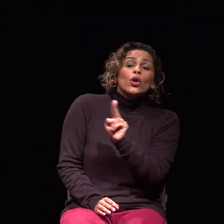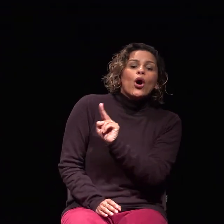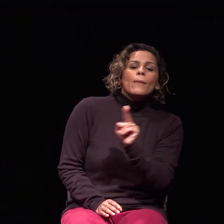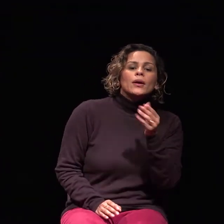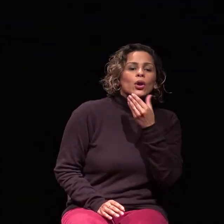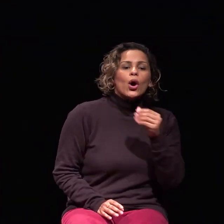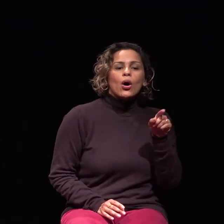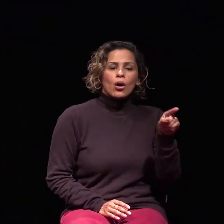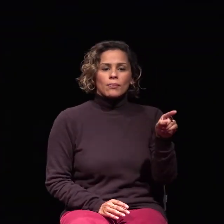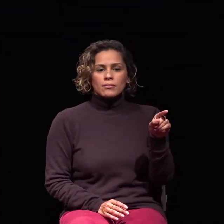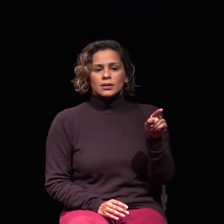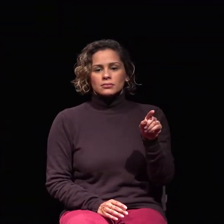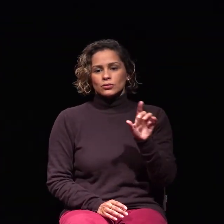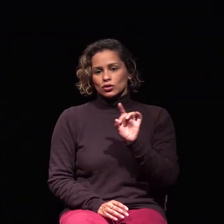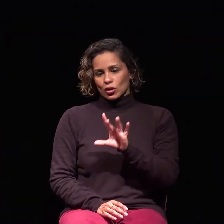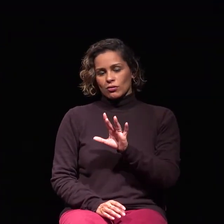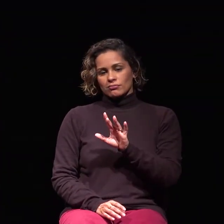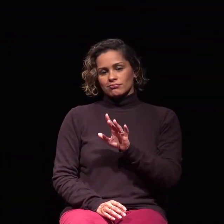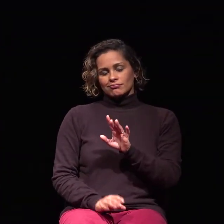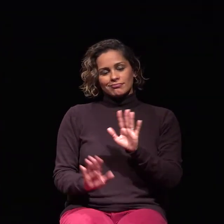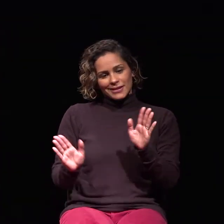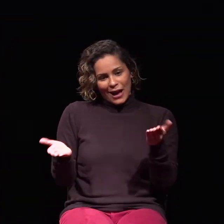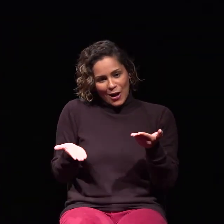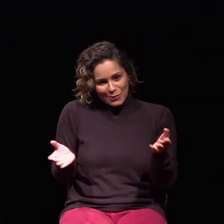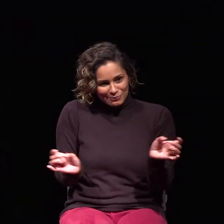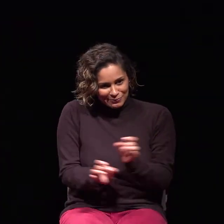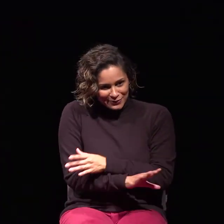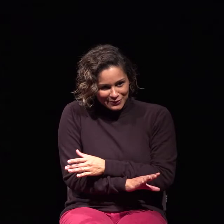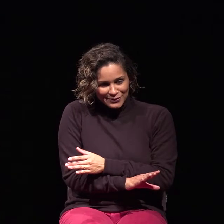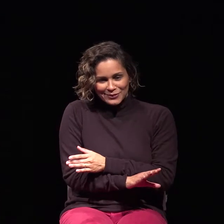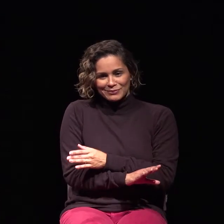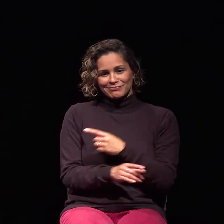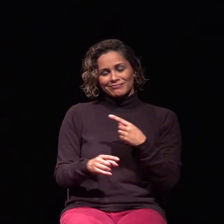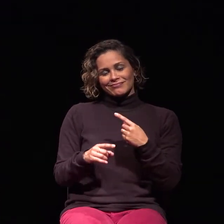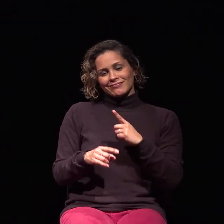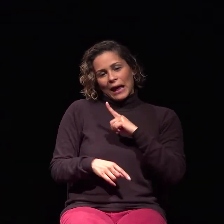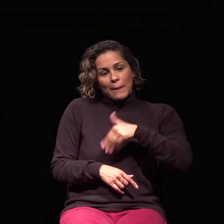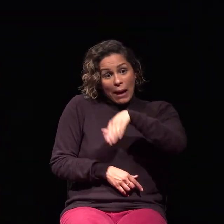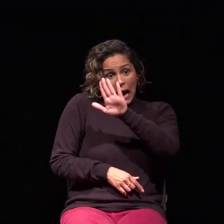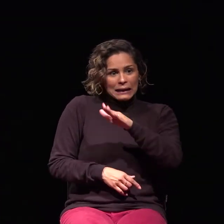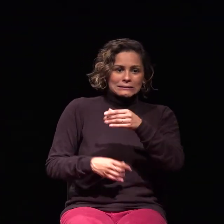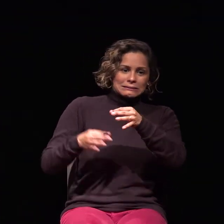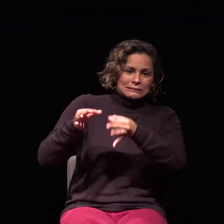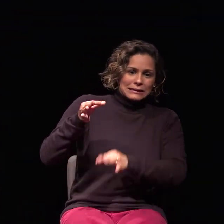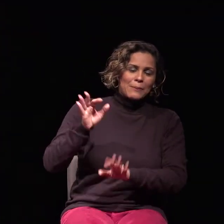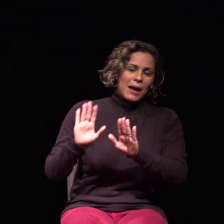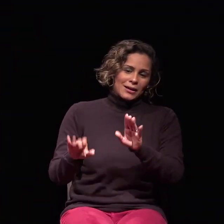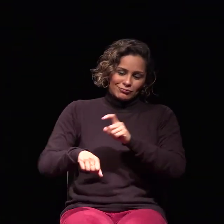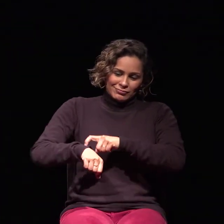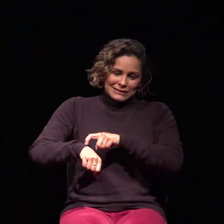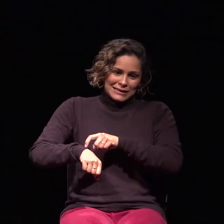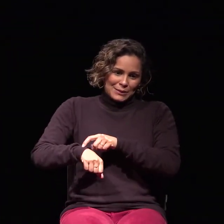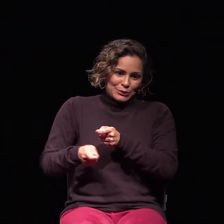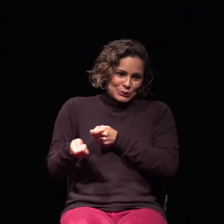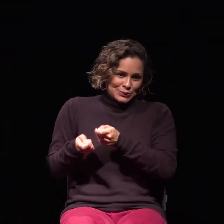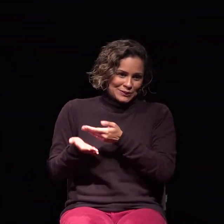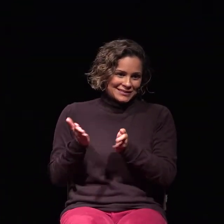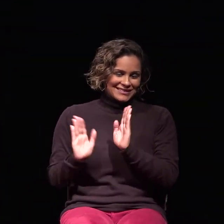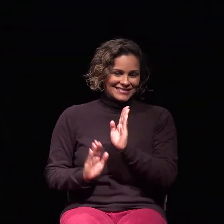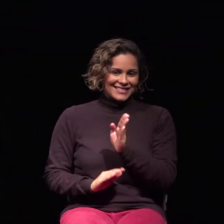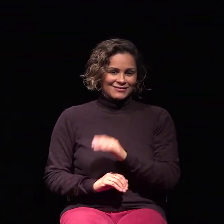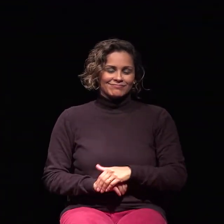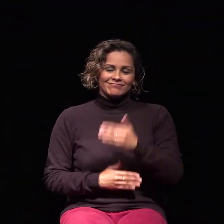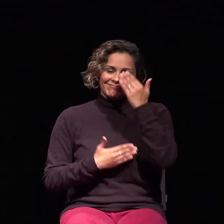assim eu vou terminar. Tem mais coisa para falar, mas eu vou terminar, porque eu já estourei muito meu tempo. Muito obrigada pela paciência, gente.